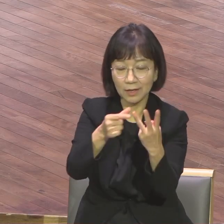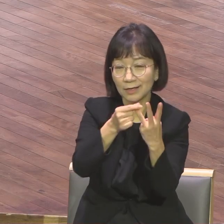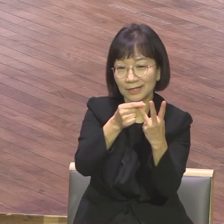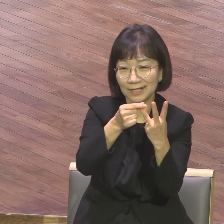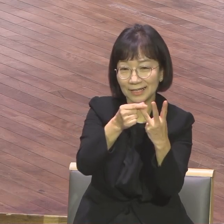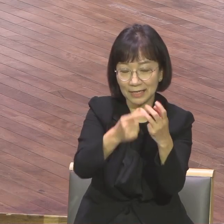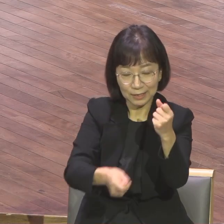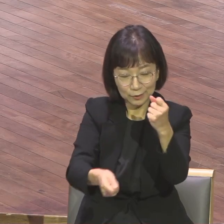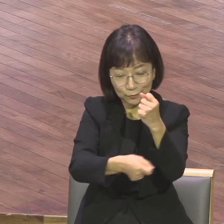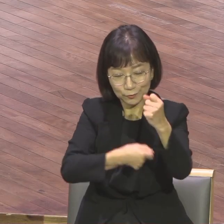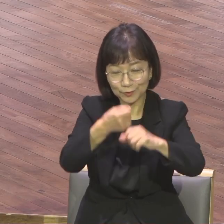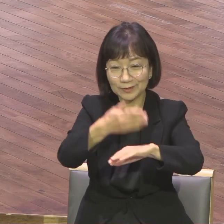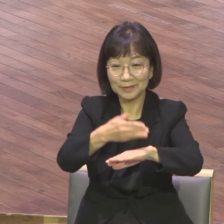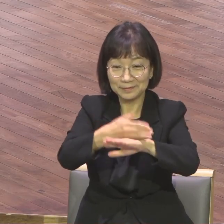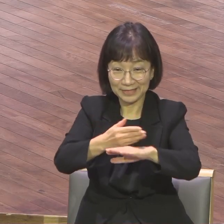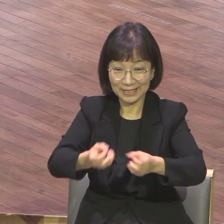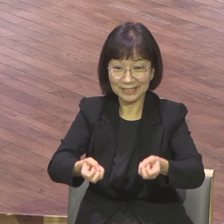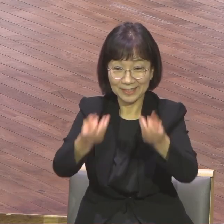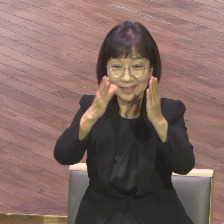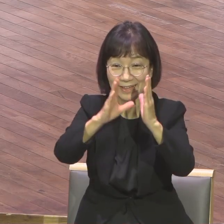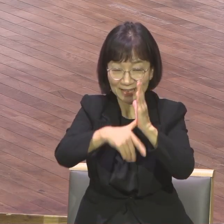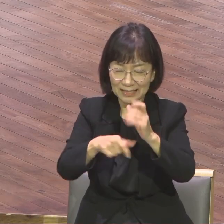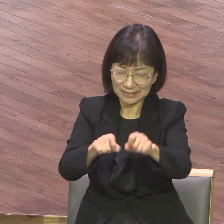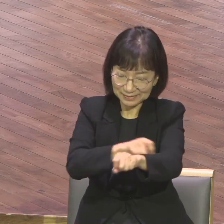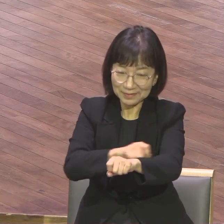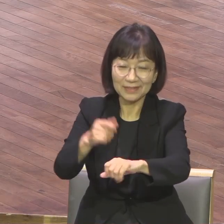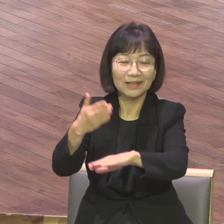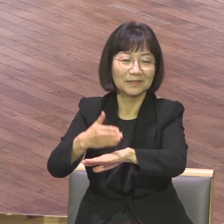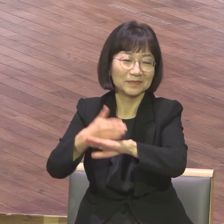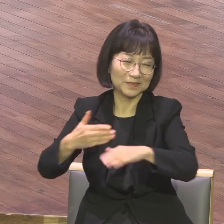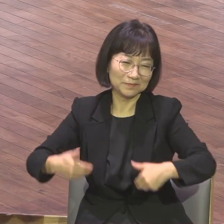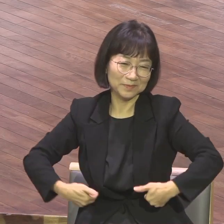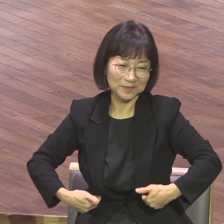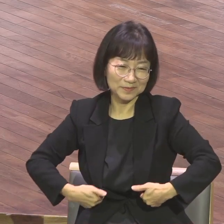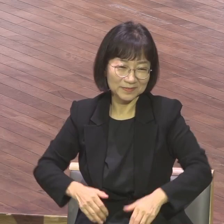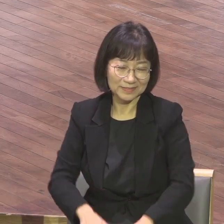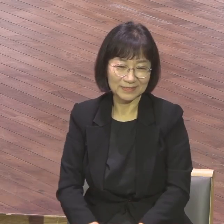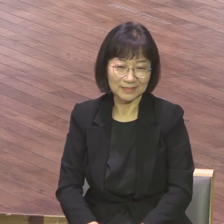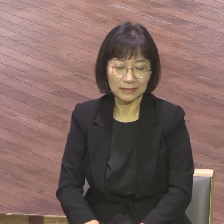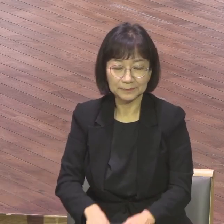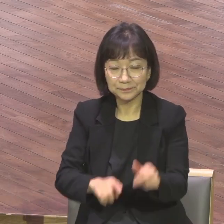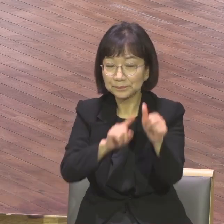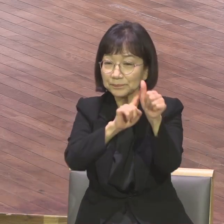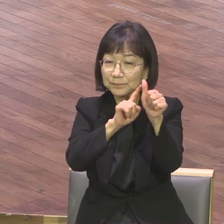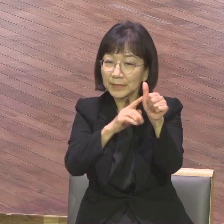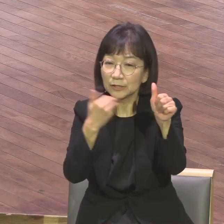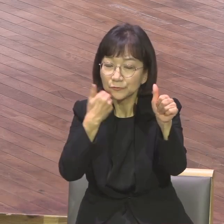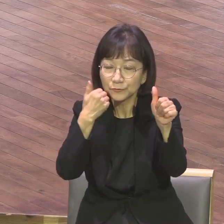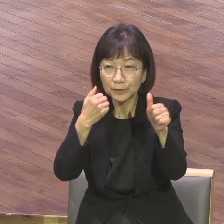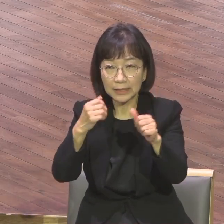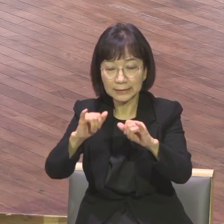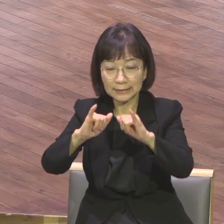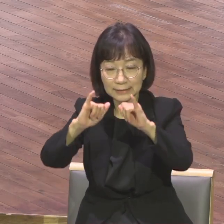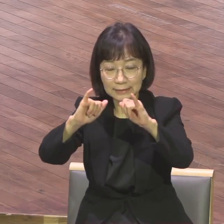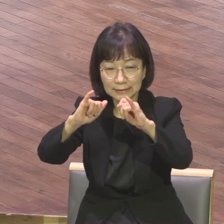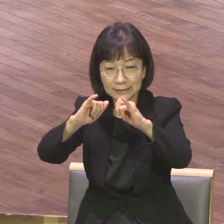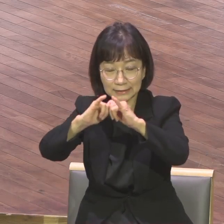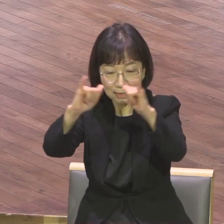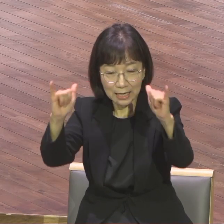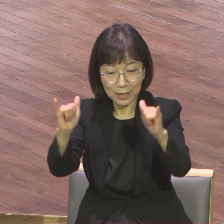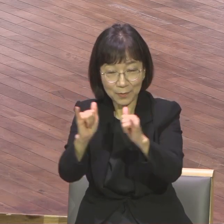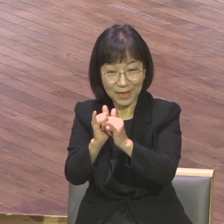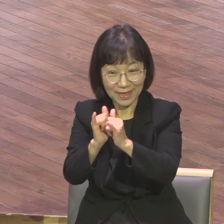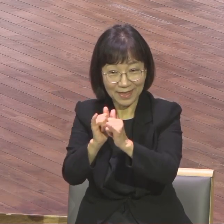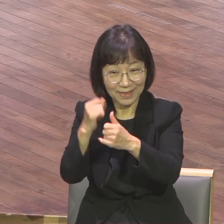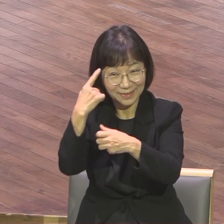가지고 감사해야지요. 한 이 사회학자가 이런 지적을 했습니다. 요즘 시대는